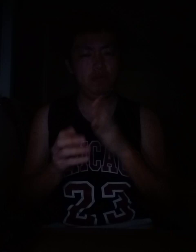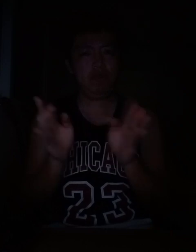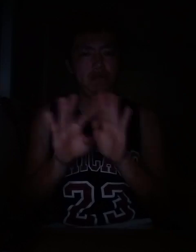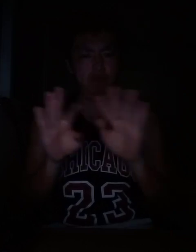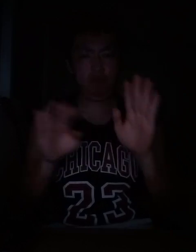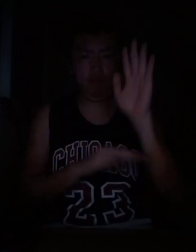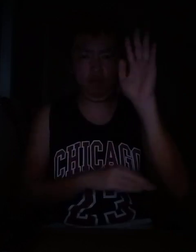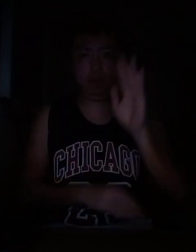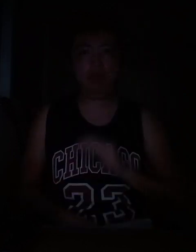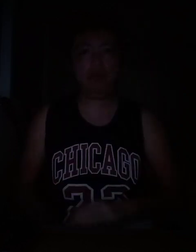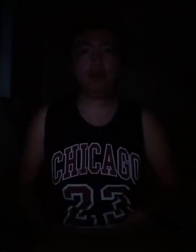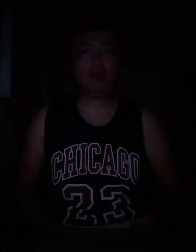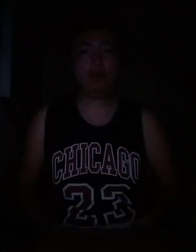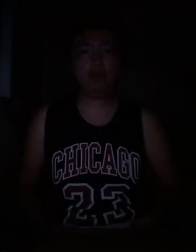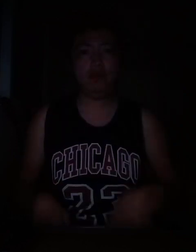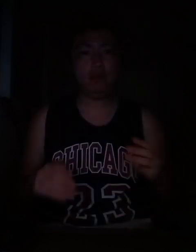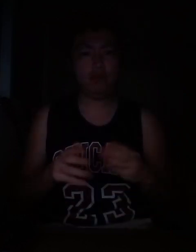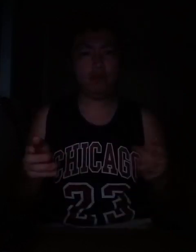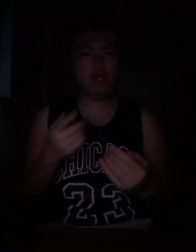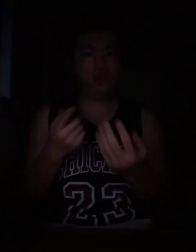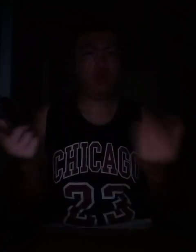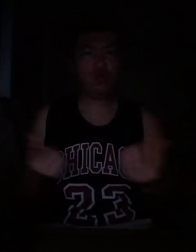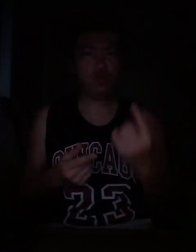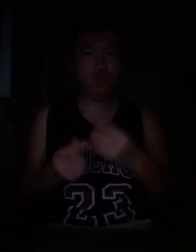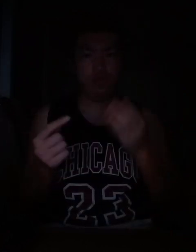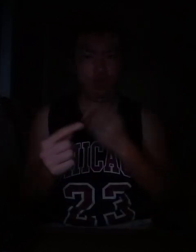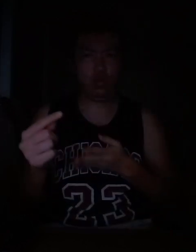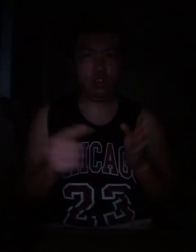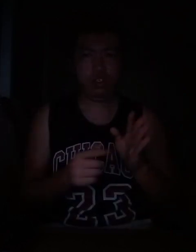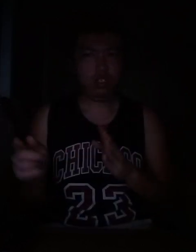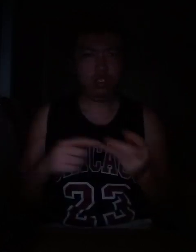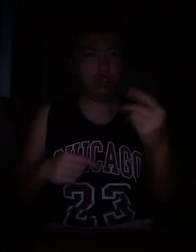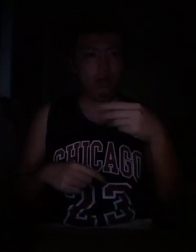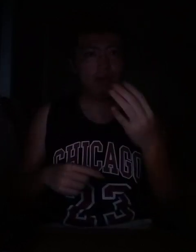발효되겠습니다. 아직까지는 진로가 매우 유동적입니다. 하지만 현재로서의